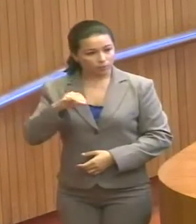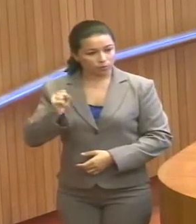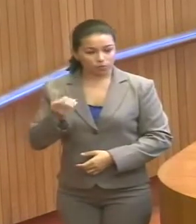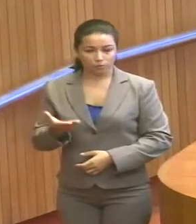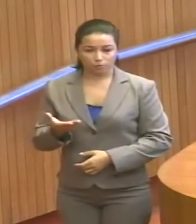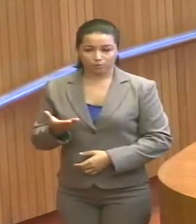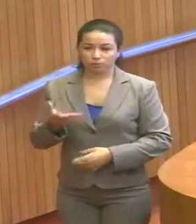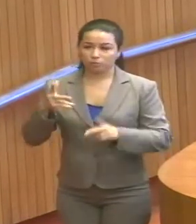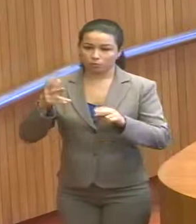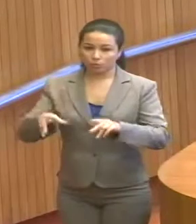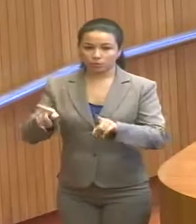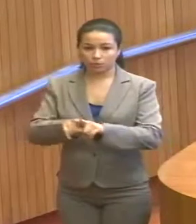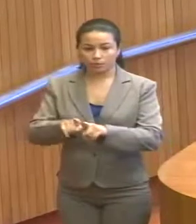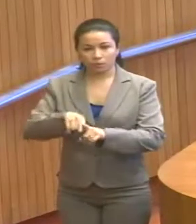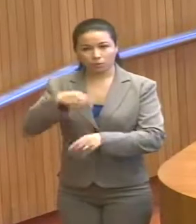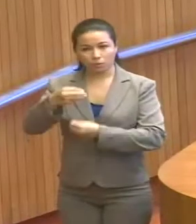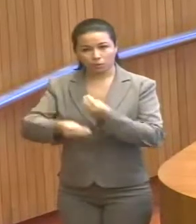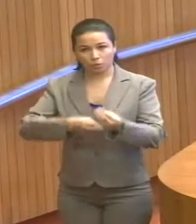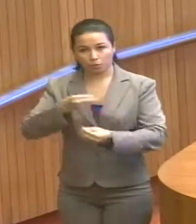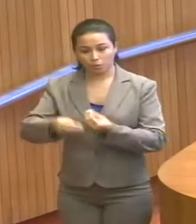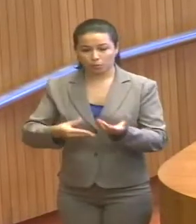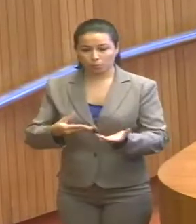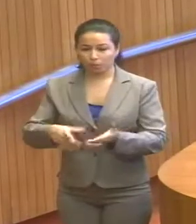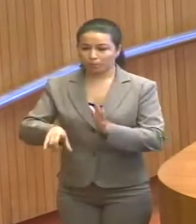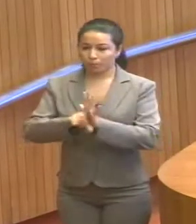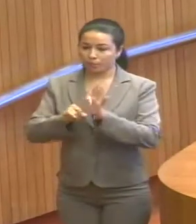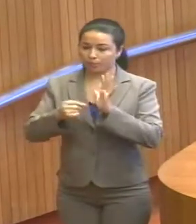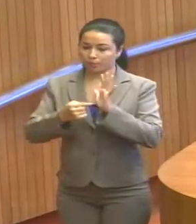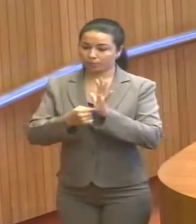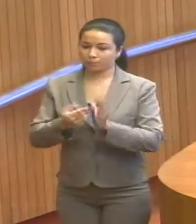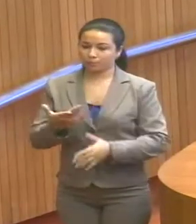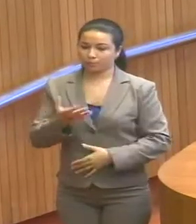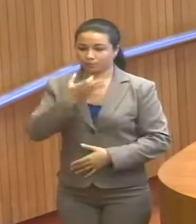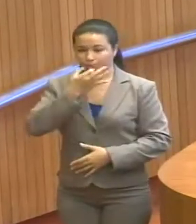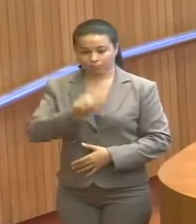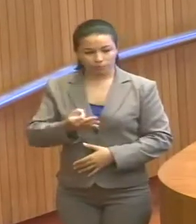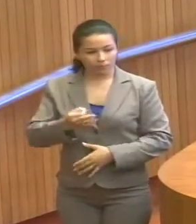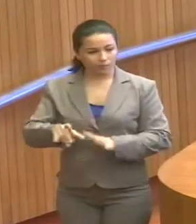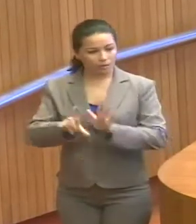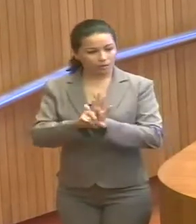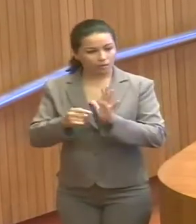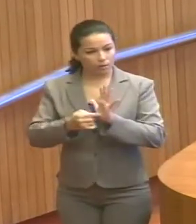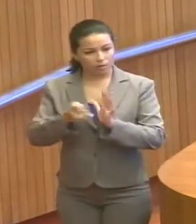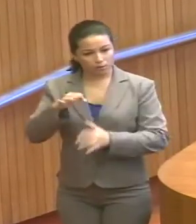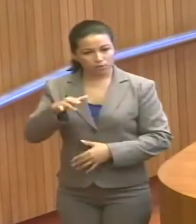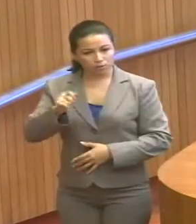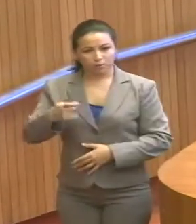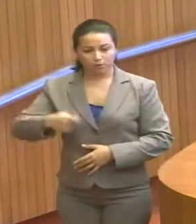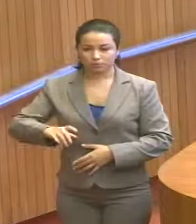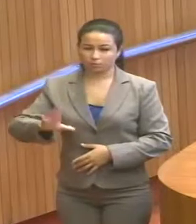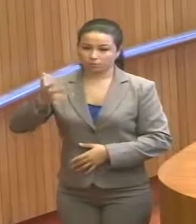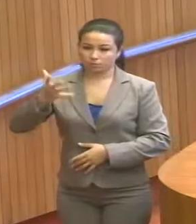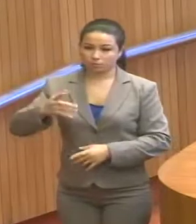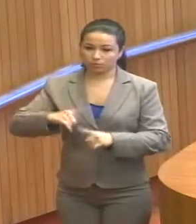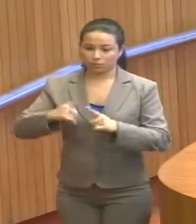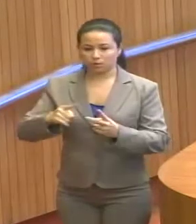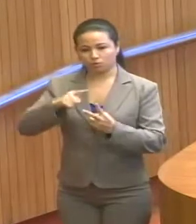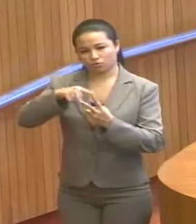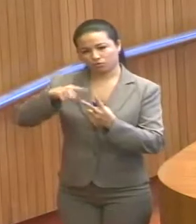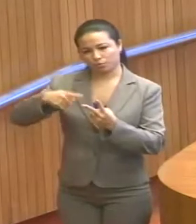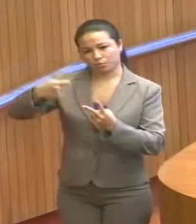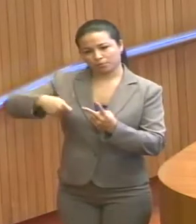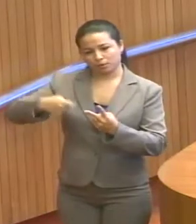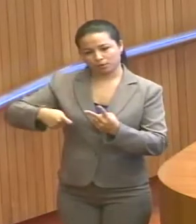Costa. Da mesma forma, também, como a lei, do ponto de vista da questão da legislação do trânsito, também precisa acontecer. Agora, as duas